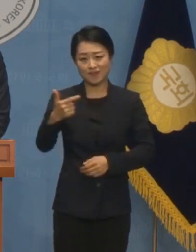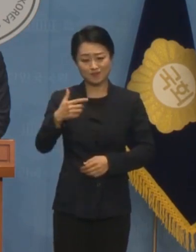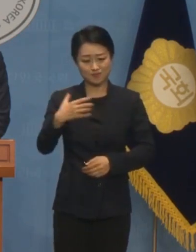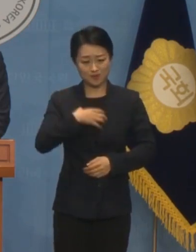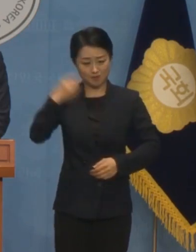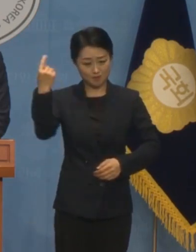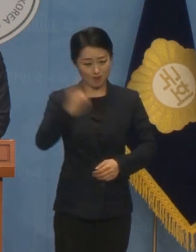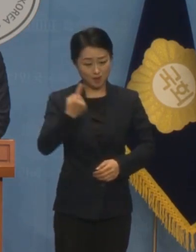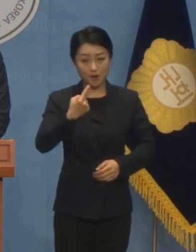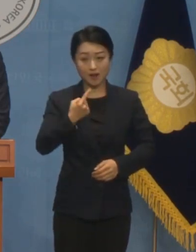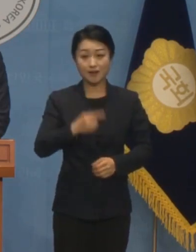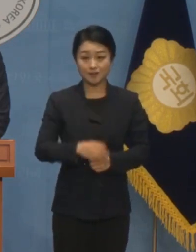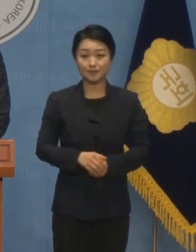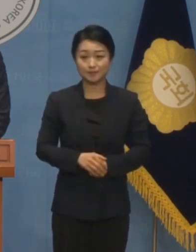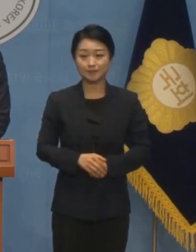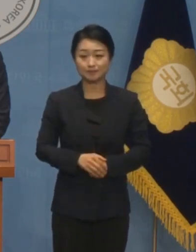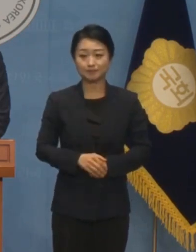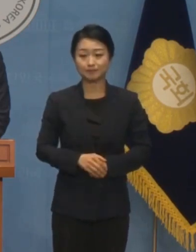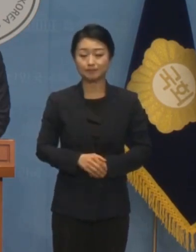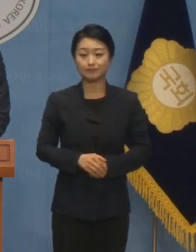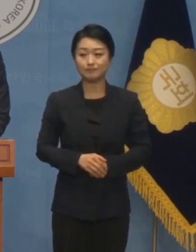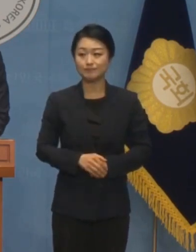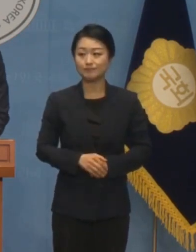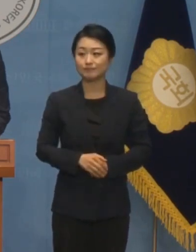각오를 하셔야 될 겁니다.